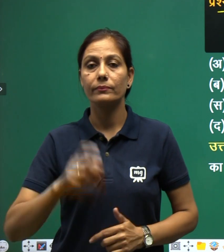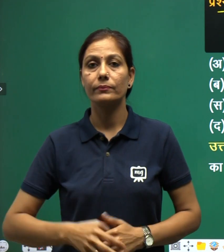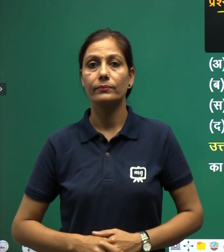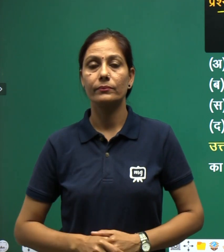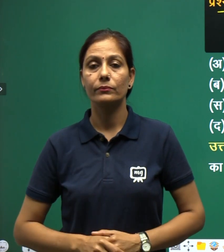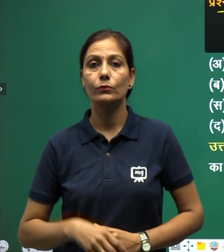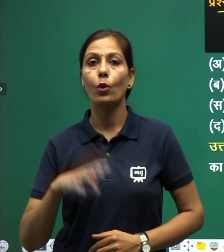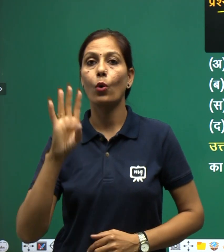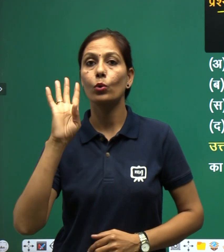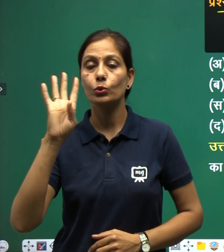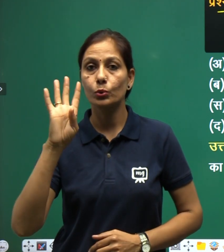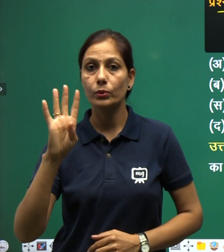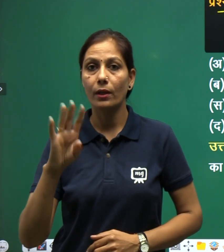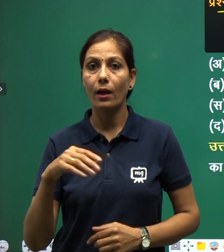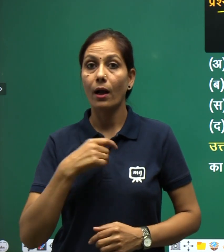चौथा धोबिन का।